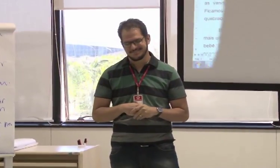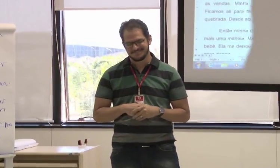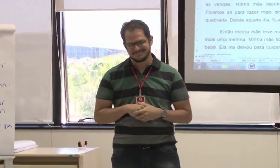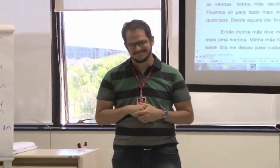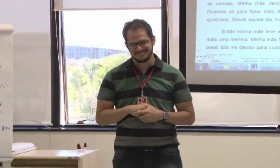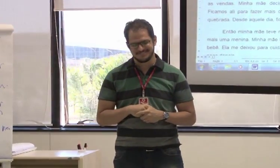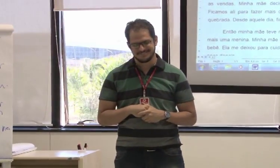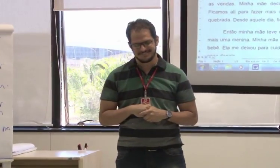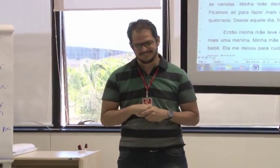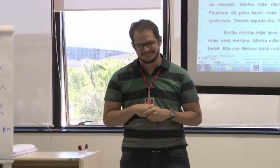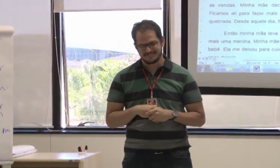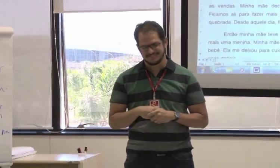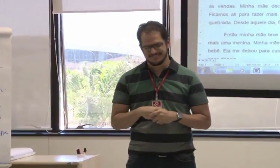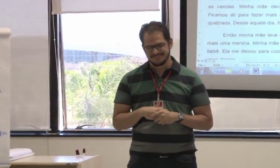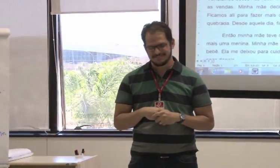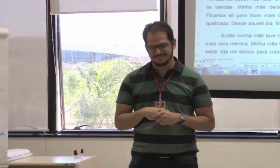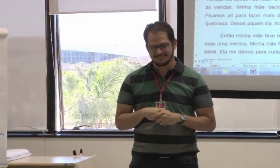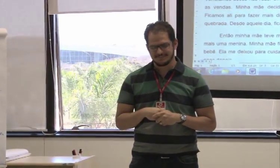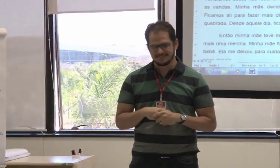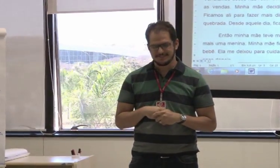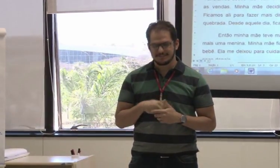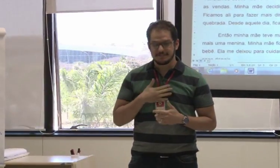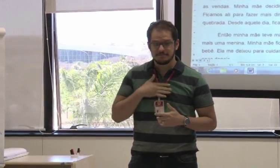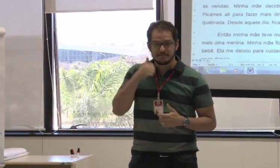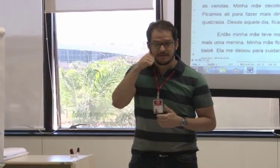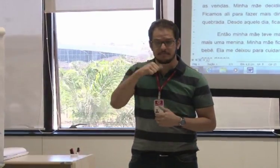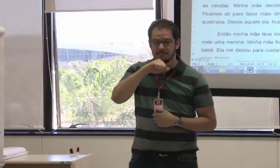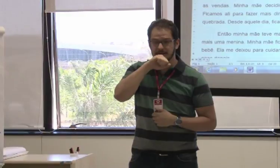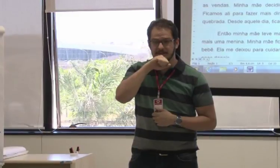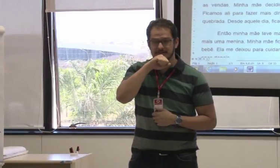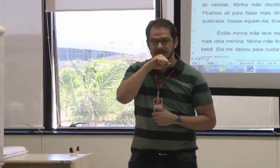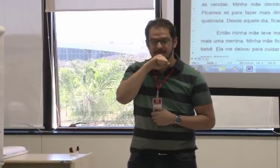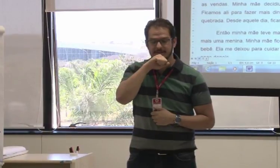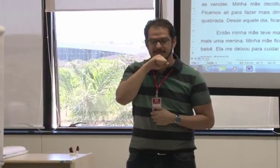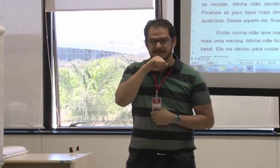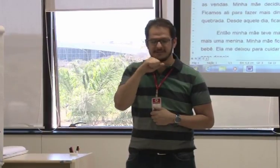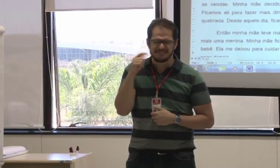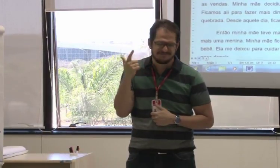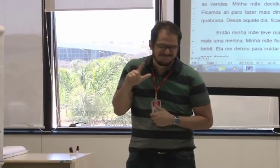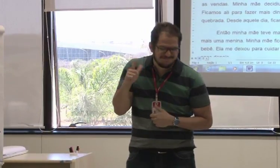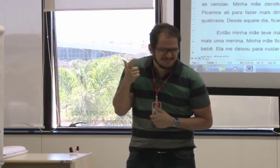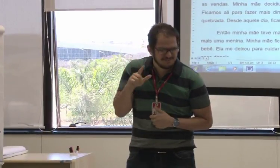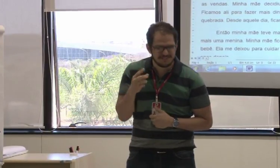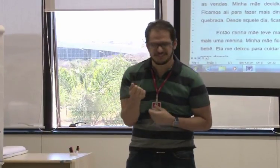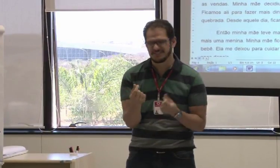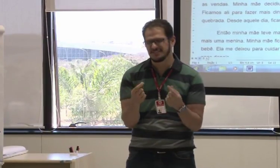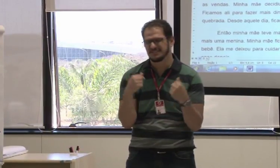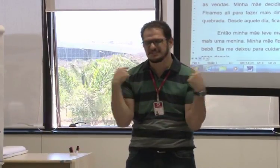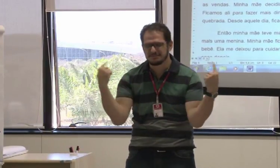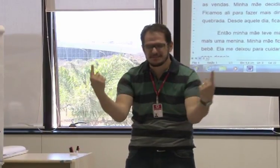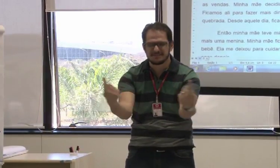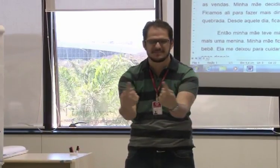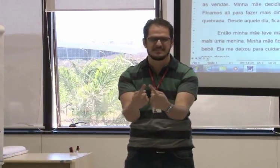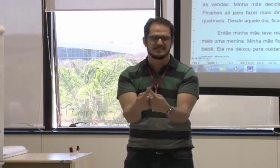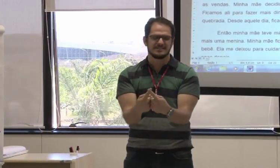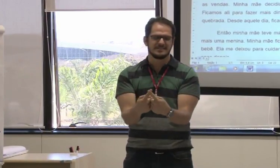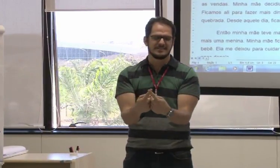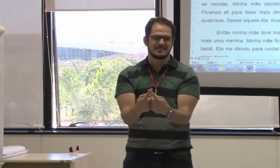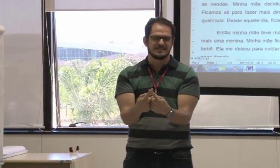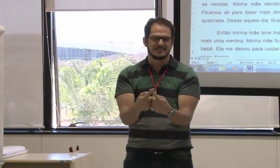Vamos lá? Minha mãe não tinha como nos sustentar. Éramos 4